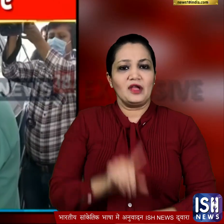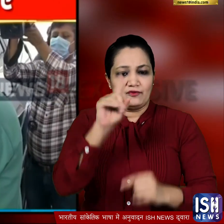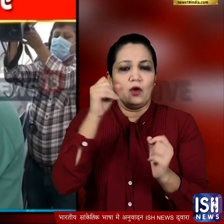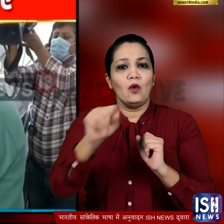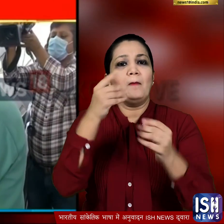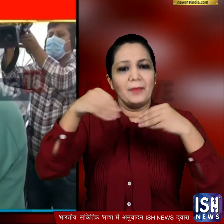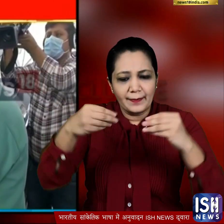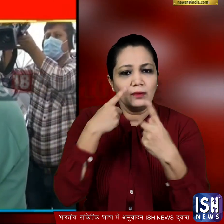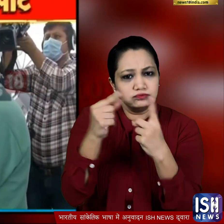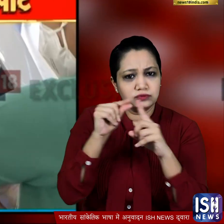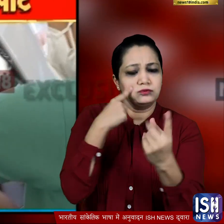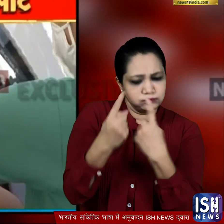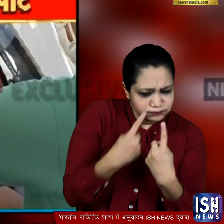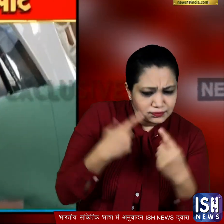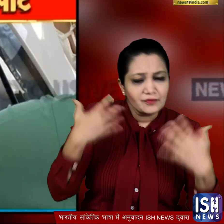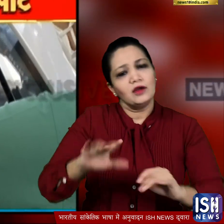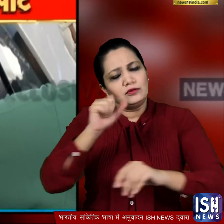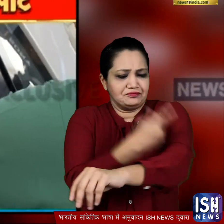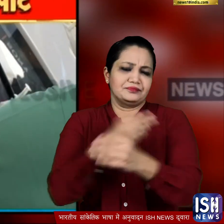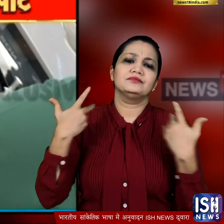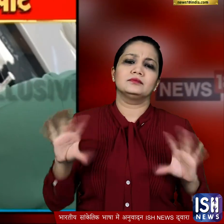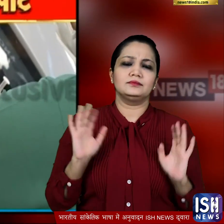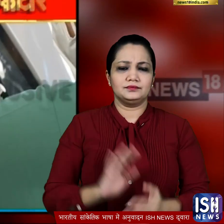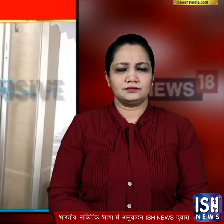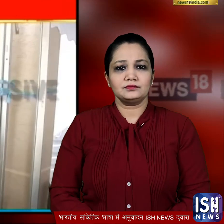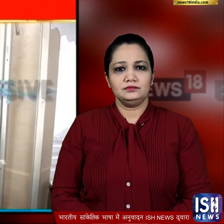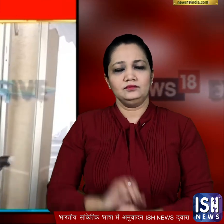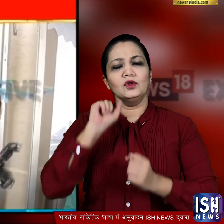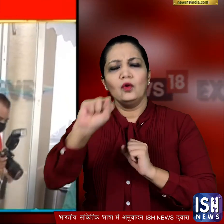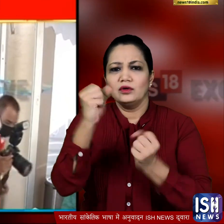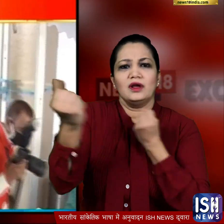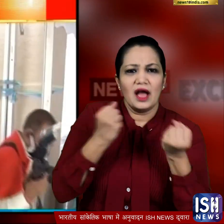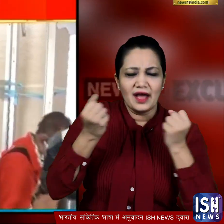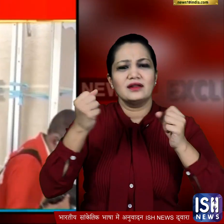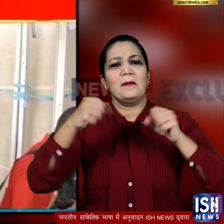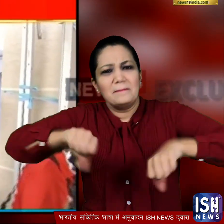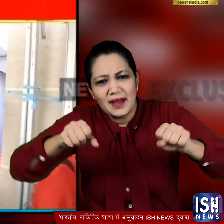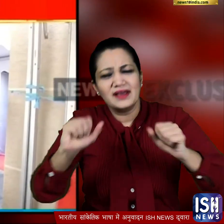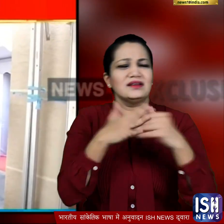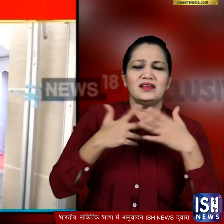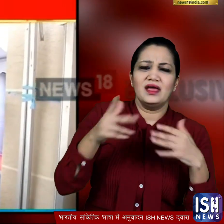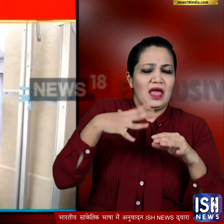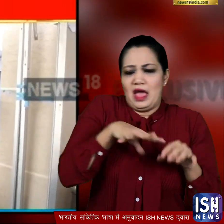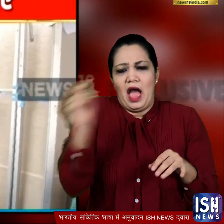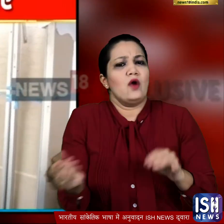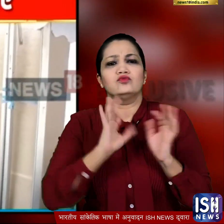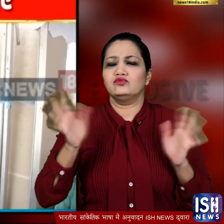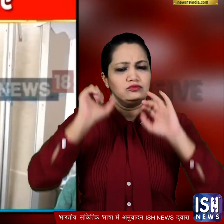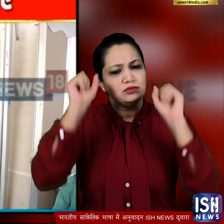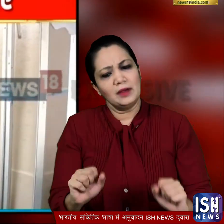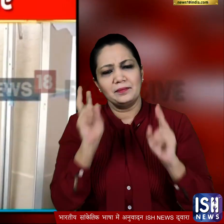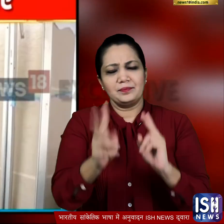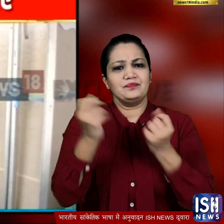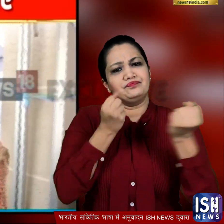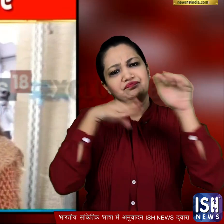पहले उनके दस्तावेजों की जांच की गई, इसके बाद उन्हें गाड़ी में ही टीका लगाया गया। आप अपनी गाड़ियों में, अपनी बाइक में आएंगे और आपको बाहर निकलने की जरूरत